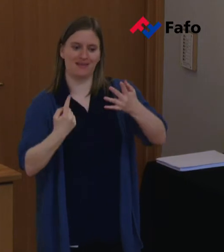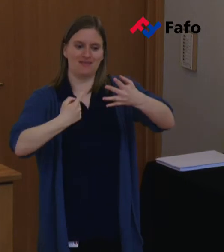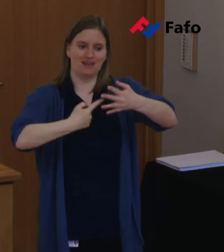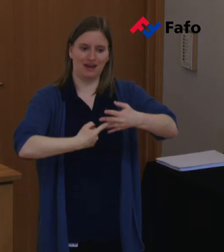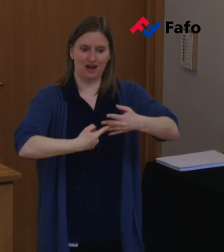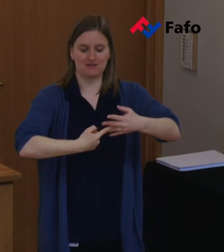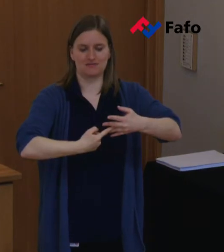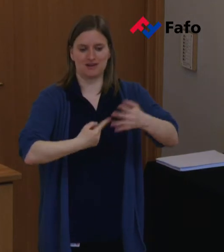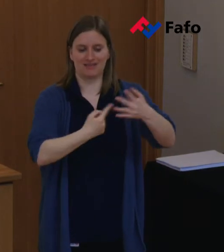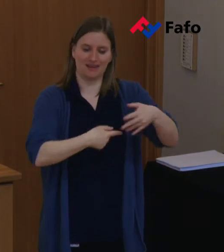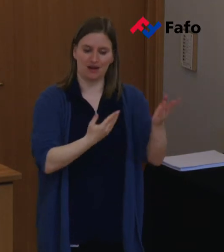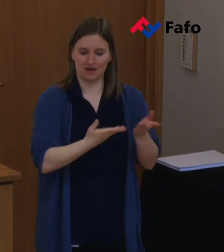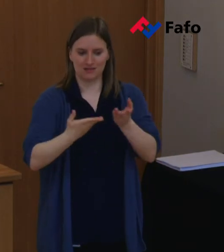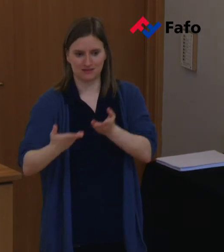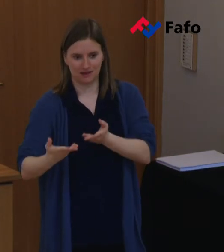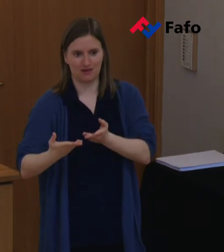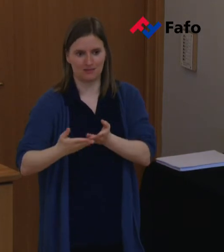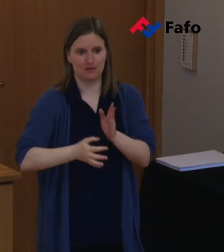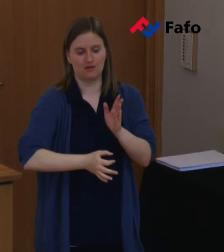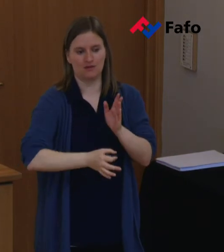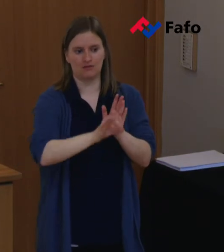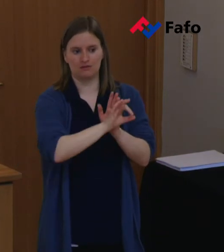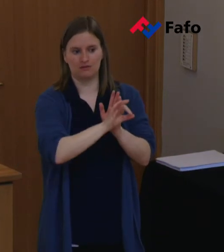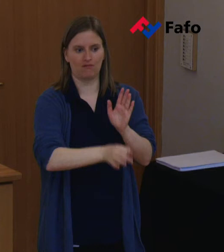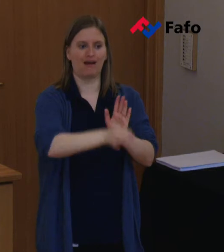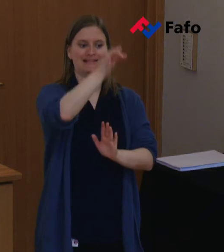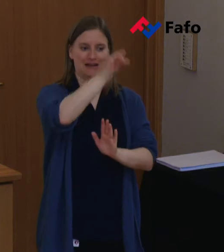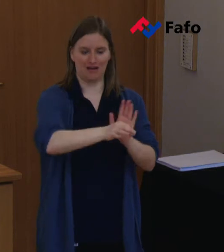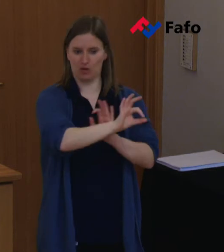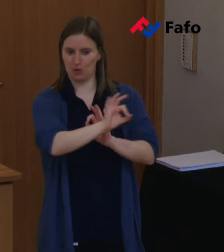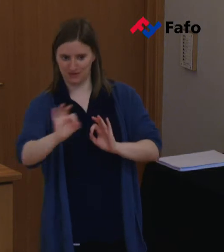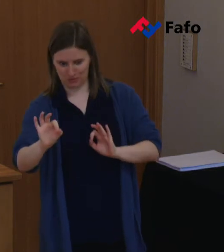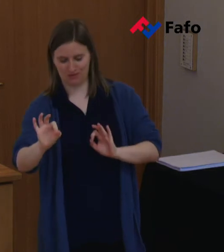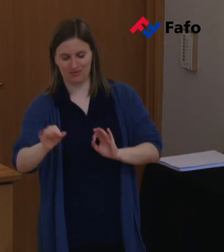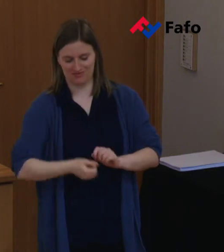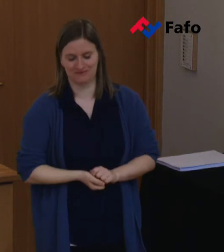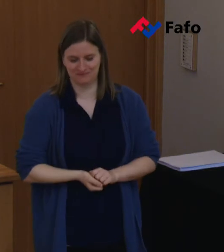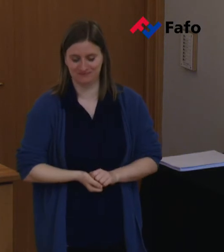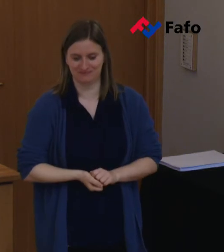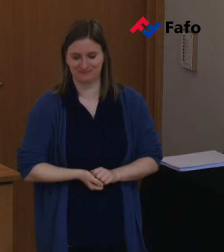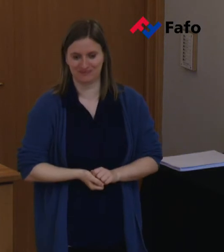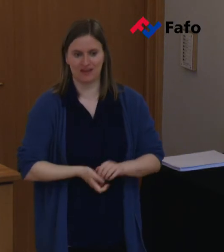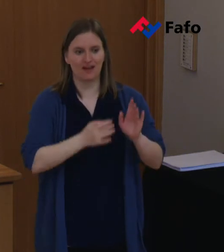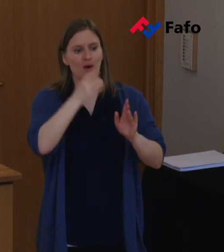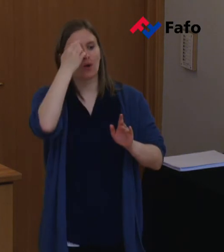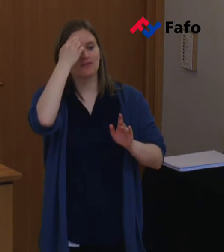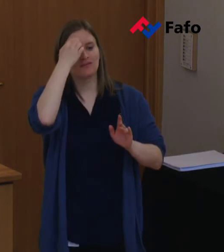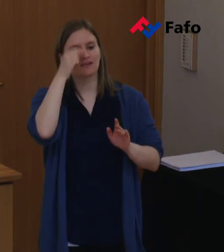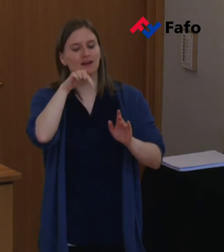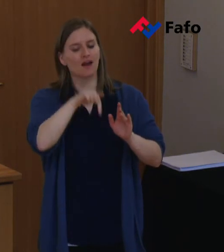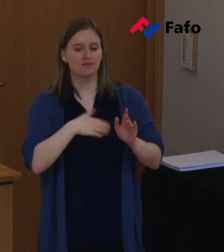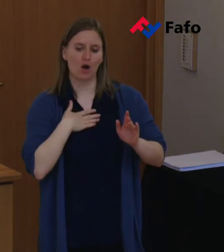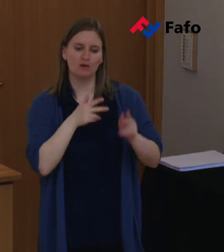vertikalt og horisontalt. Og tenkningen her var jo at her har vi brukere